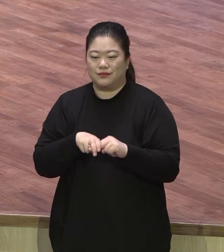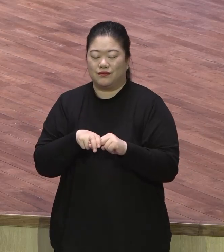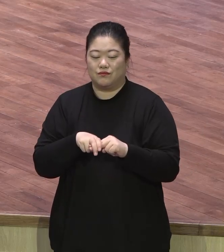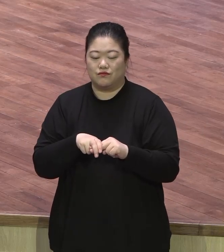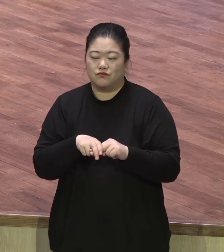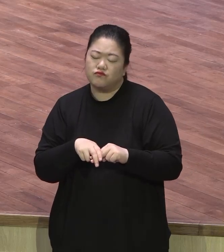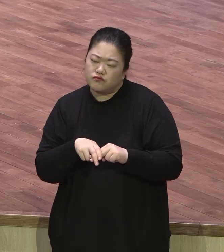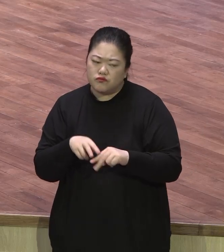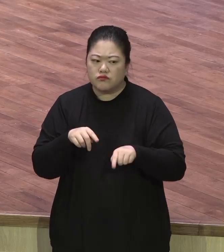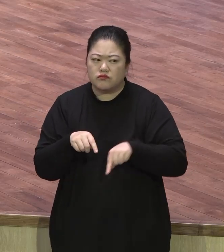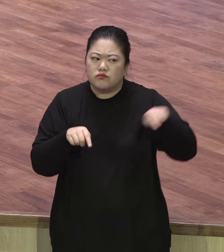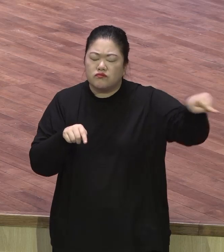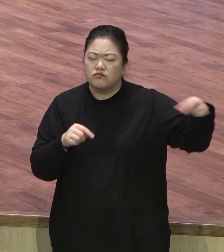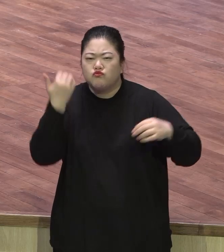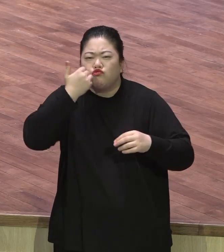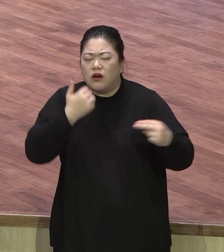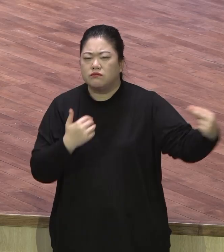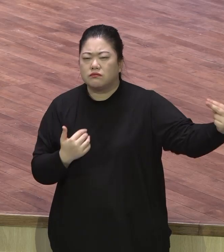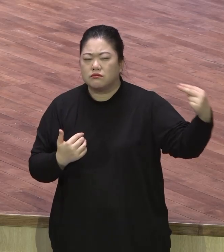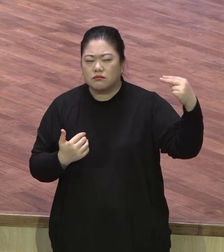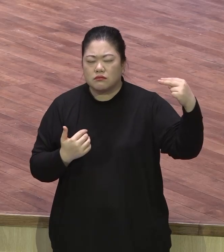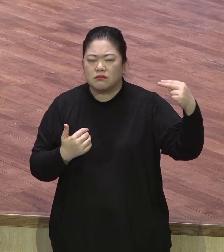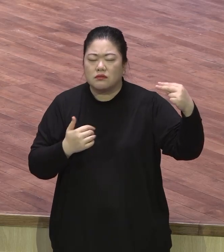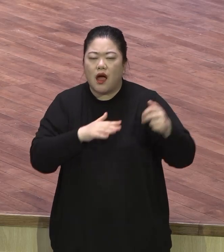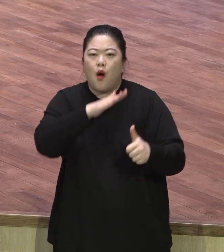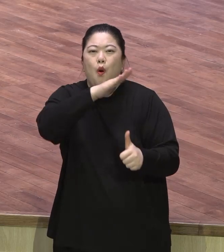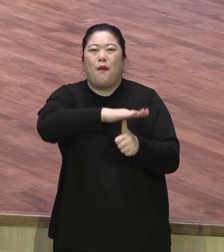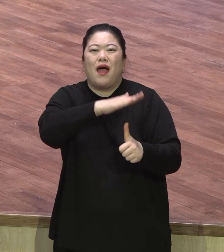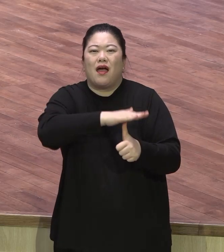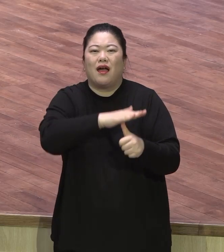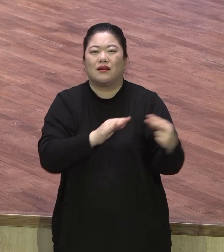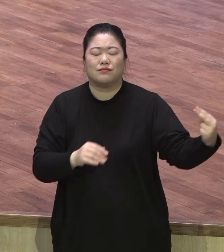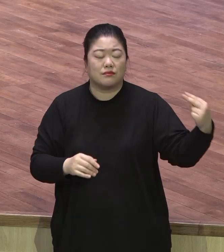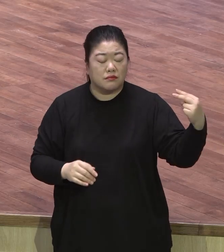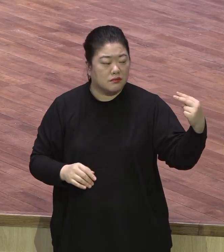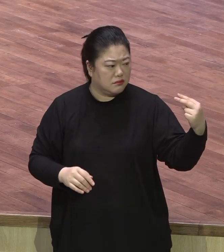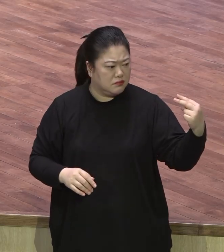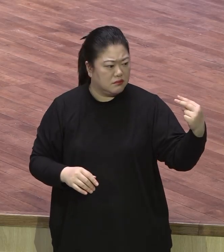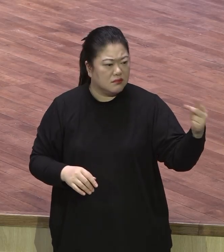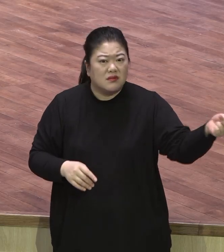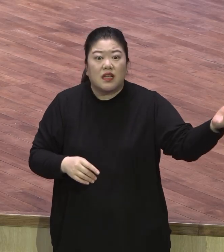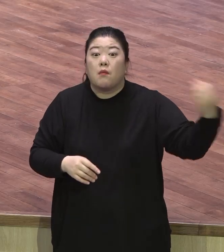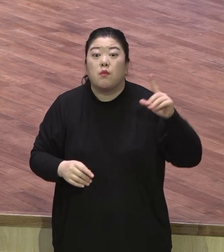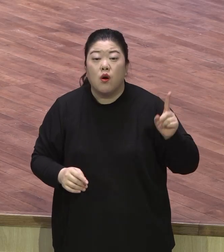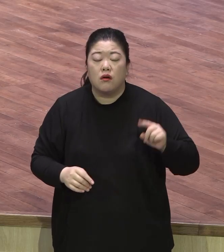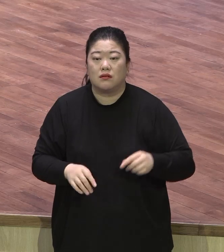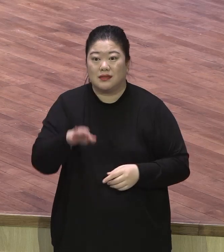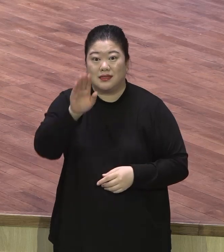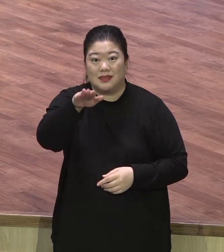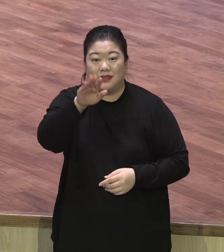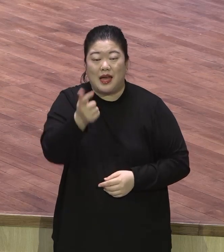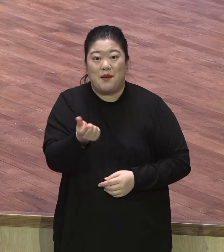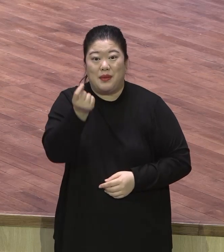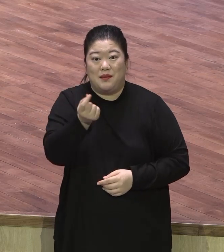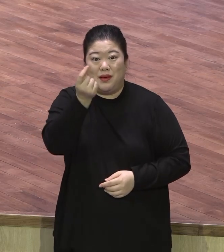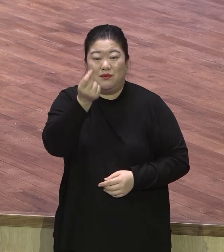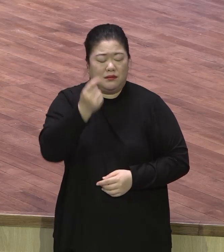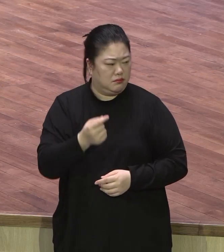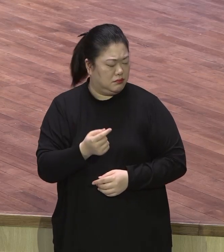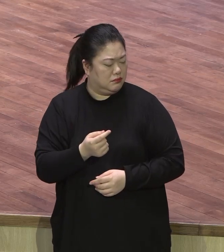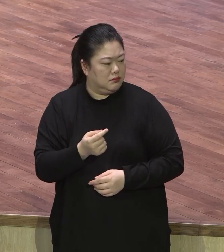하도 그 말을 많이 서니까 빨리빨리 어떤 의미로 뭐예요 급한 민족이다 부정적 의미지요 부정적